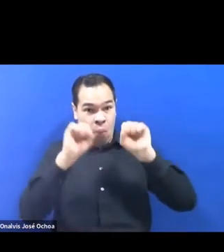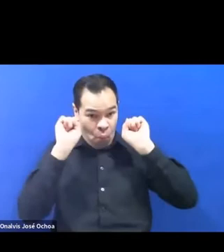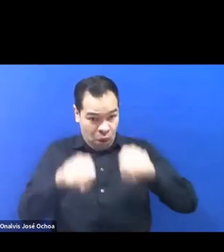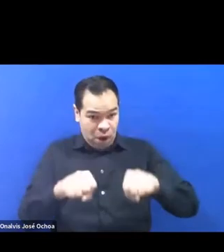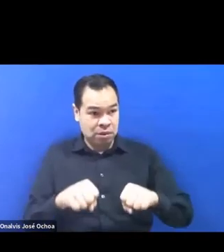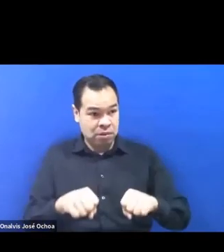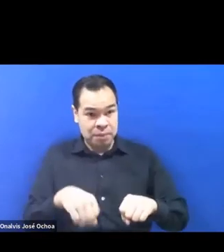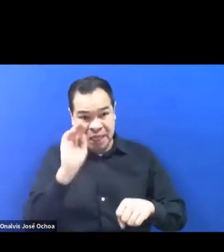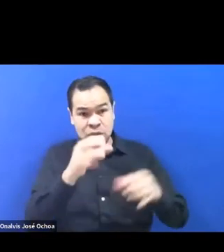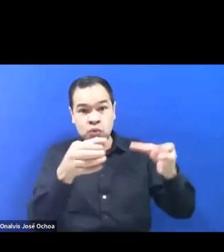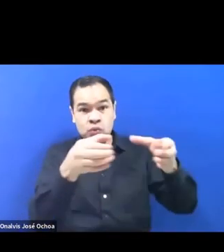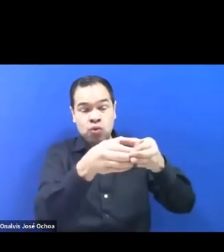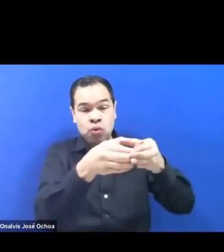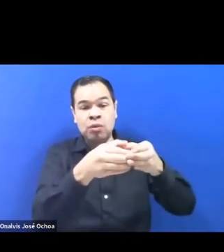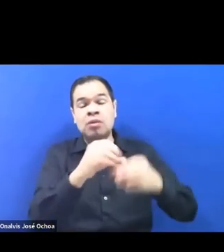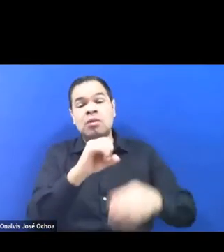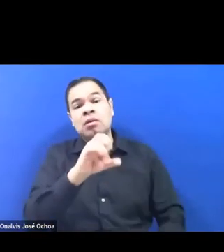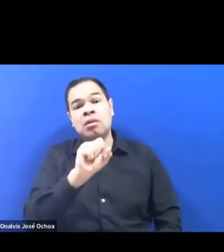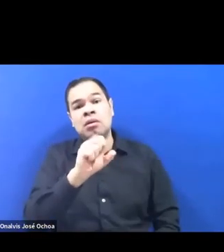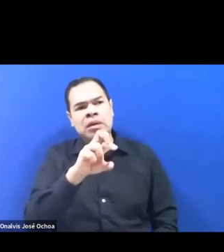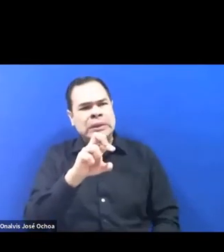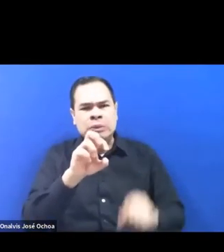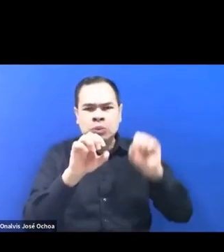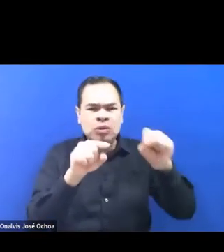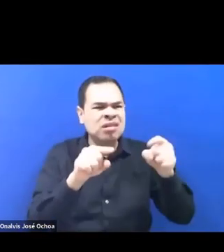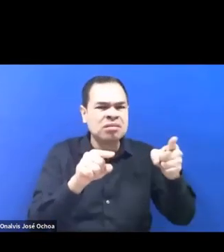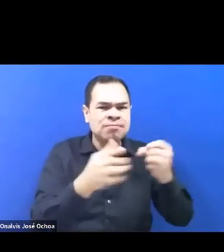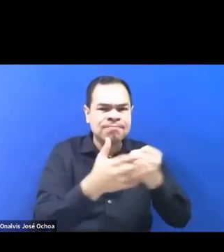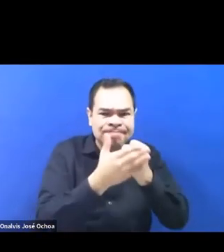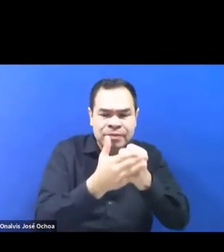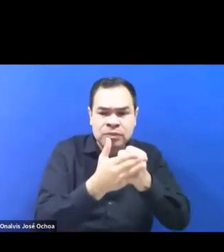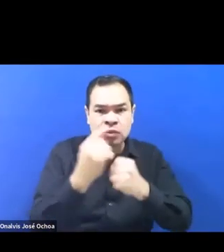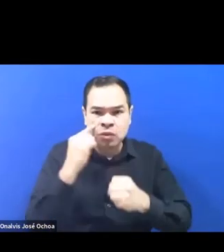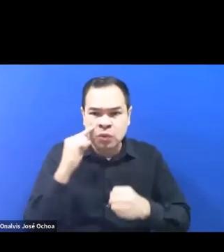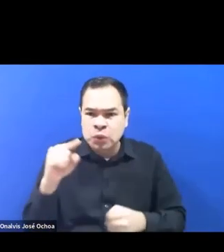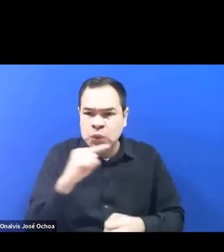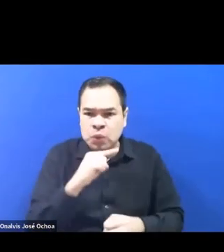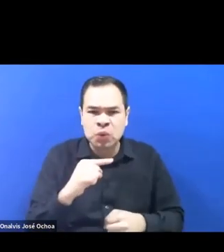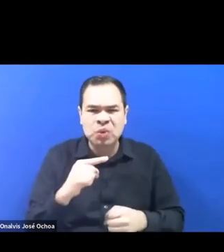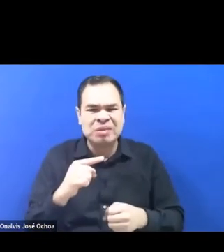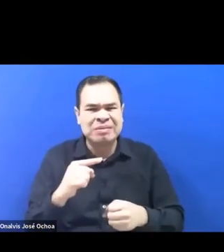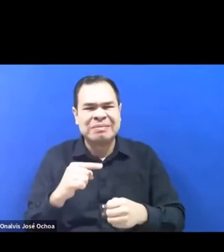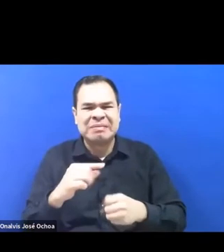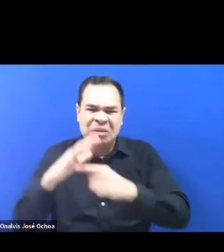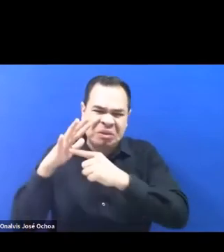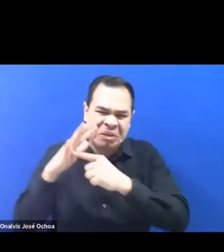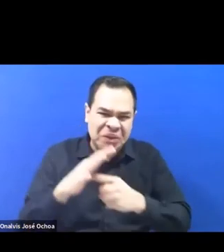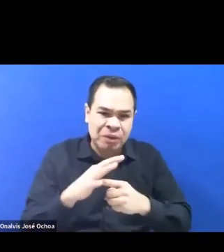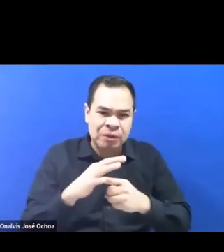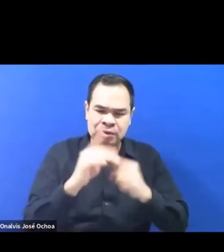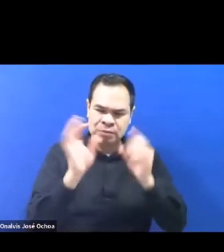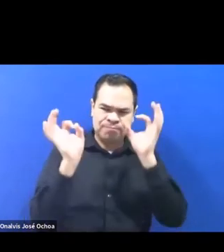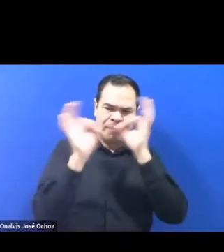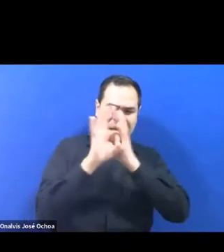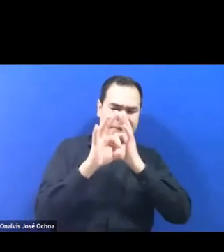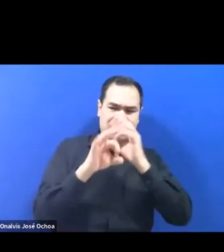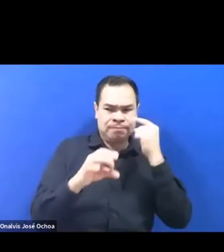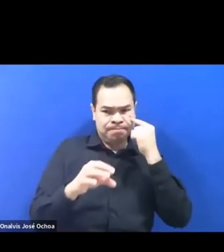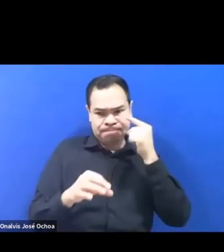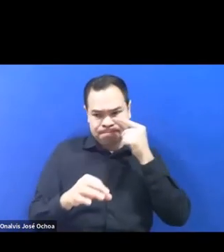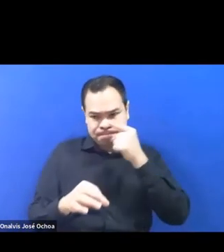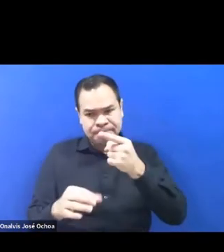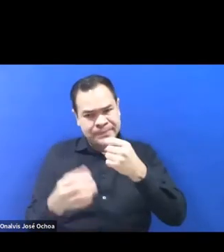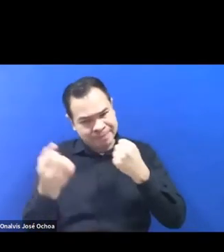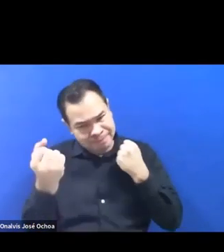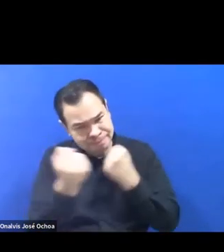JEP de aproximarse a estos delitos desde un enfoque holístico,